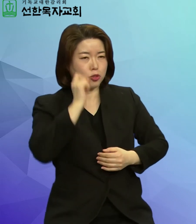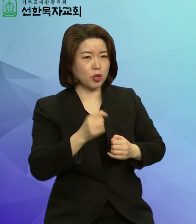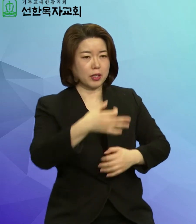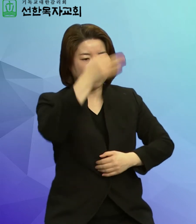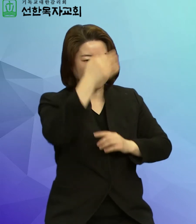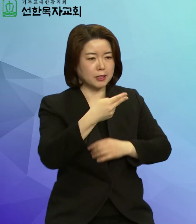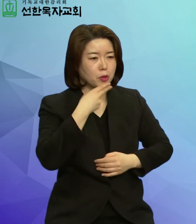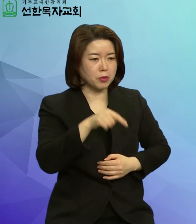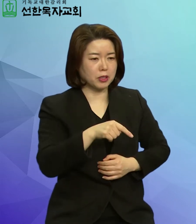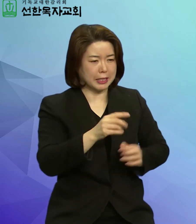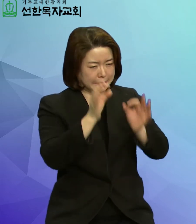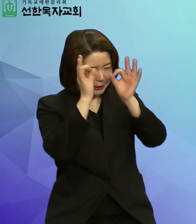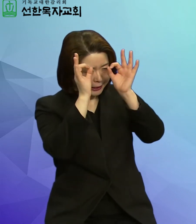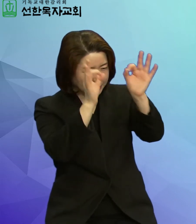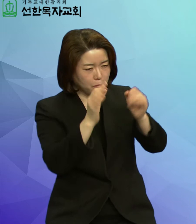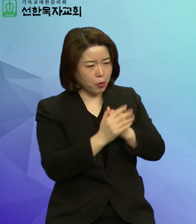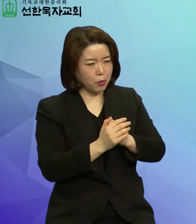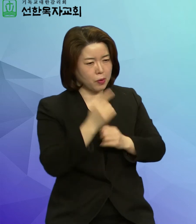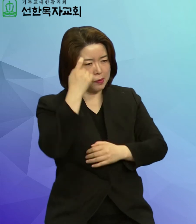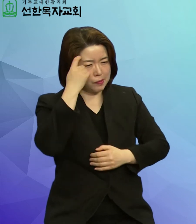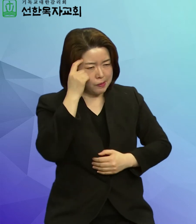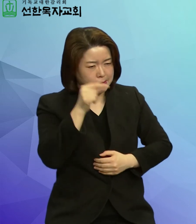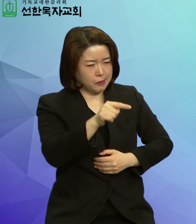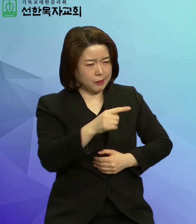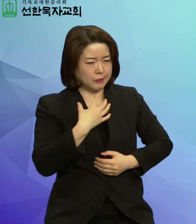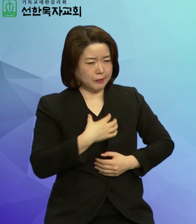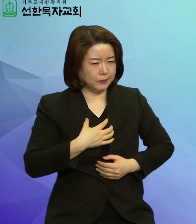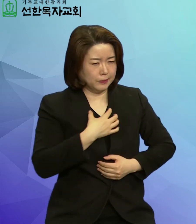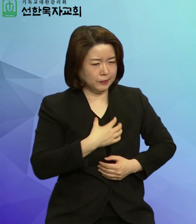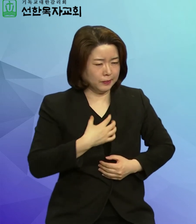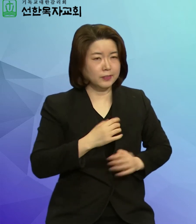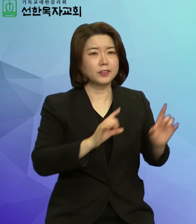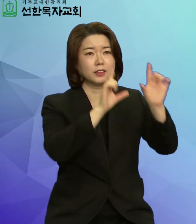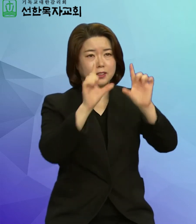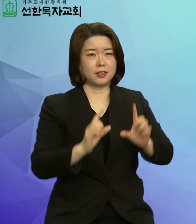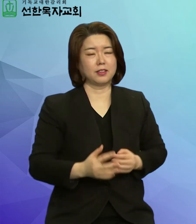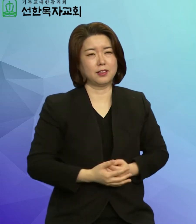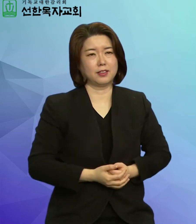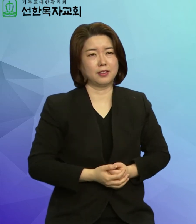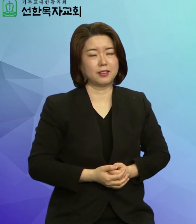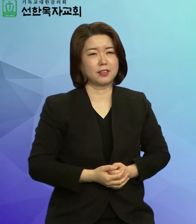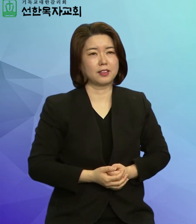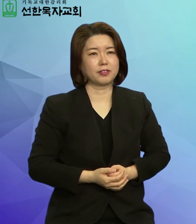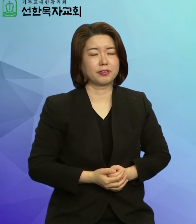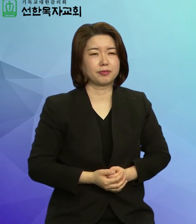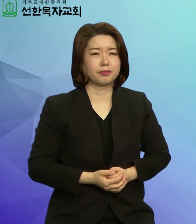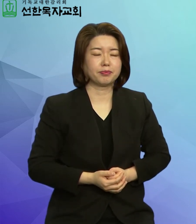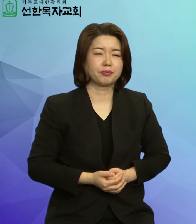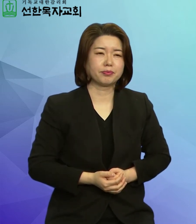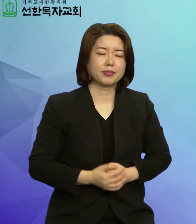거, 능력 없는 거, 그것만 묵상하고 슬퍼하고 괴로워하는 거죠.